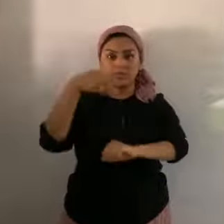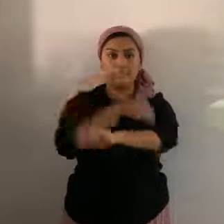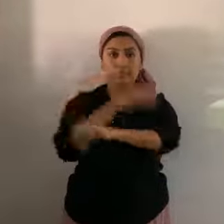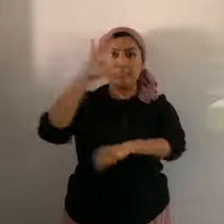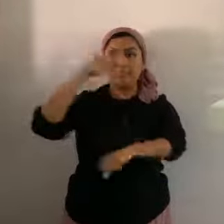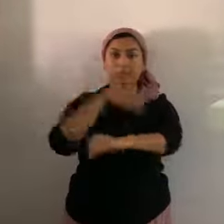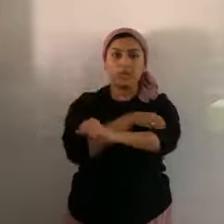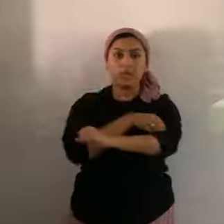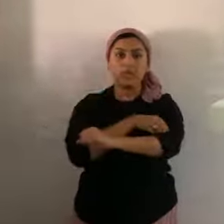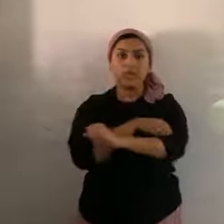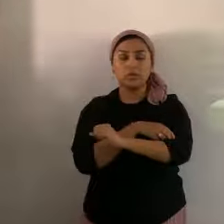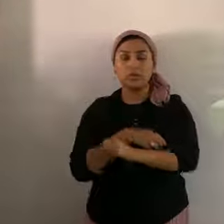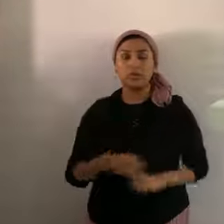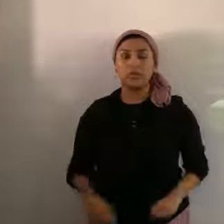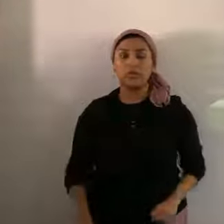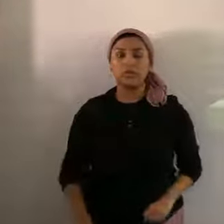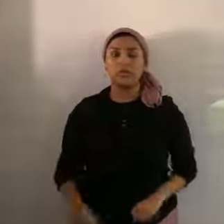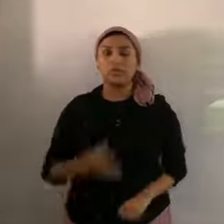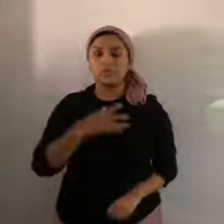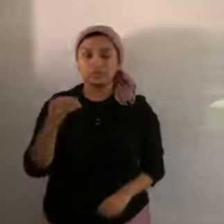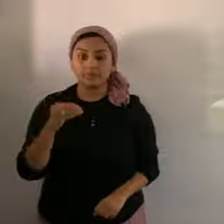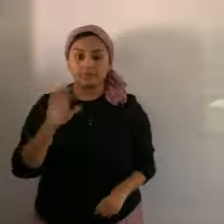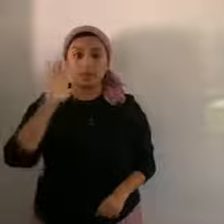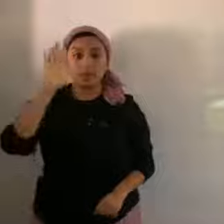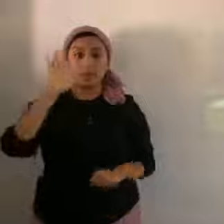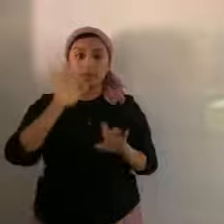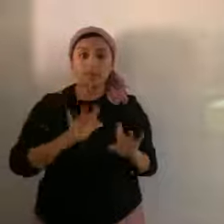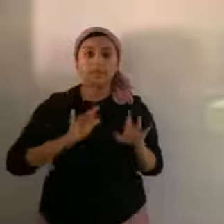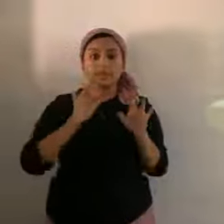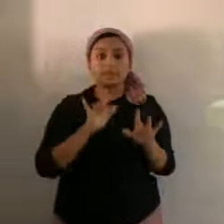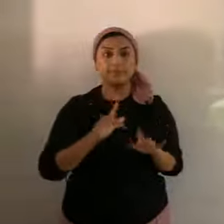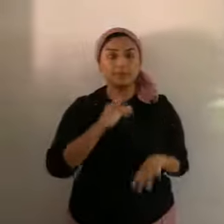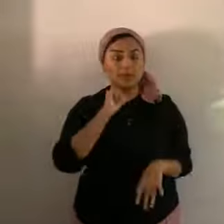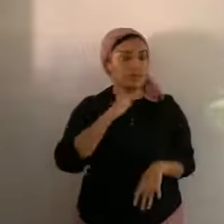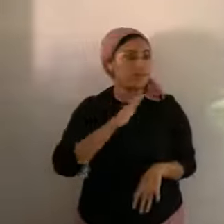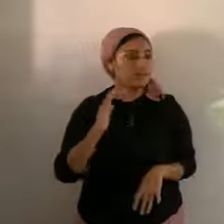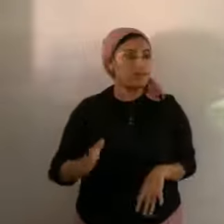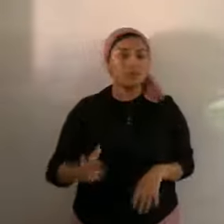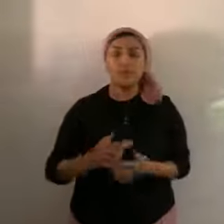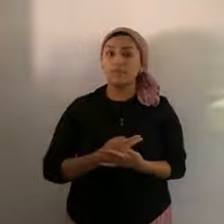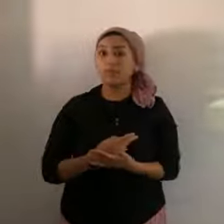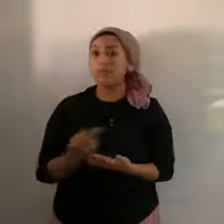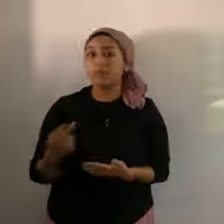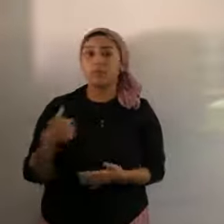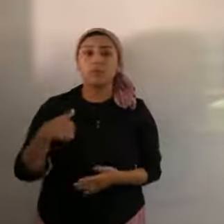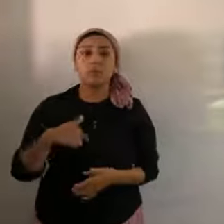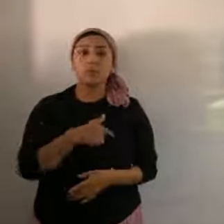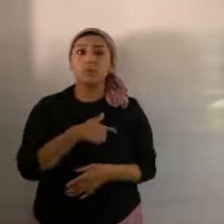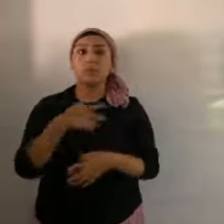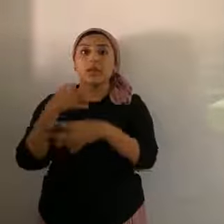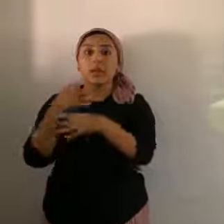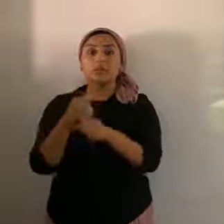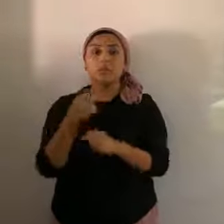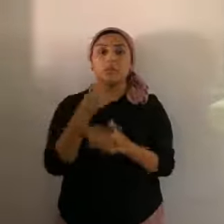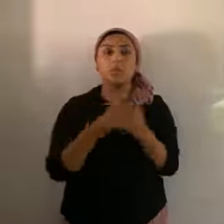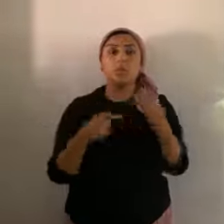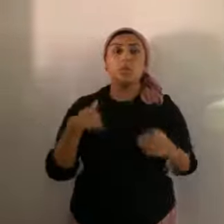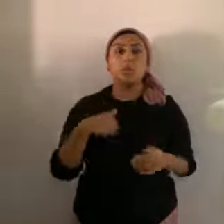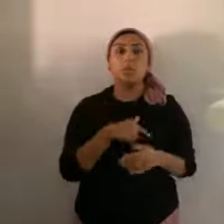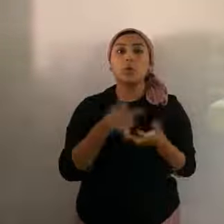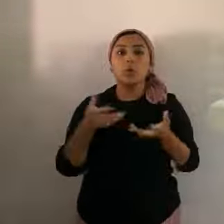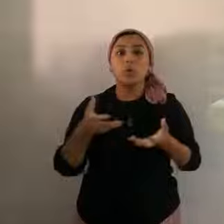poder omnipotente y que su bondad no falla. Y entonces obtenemos lo que anhelamos,